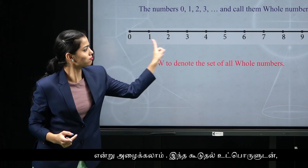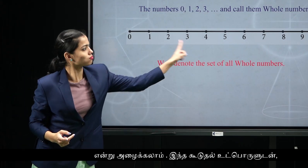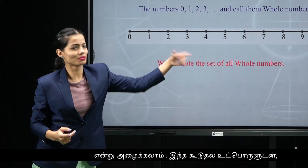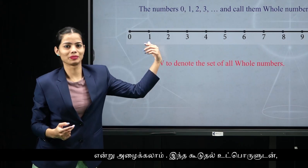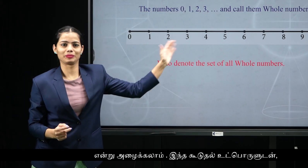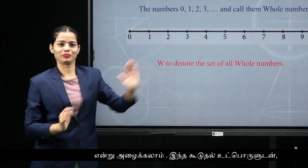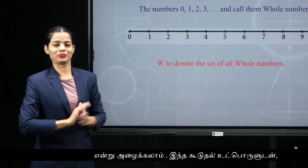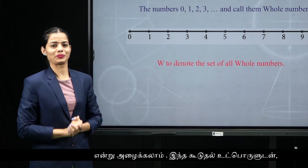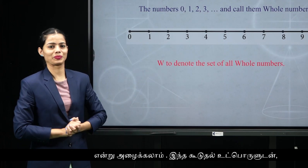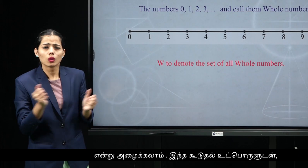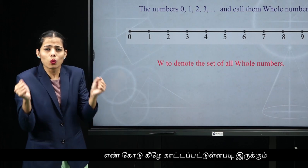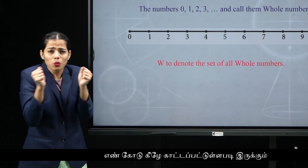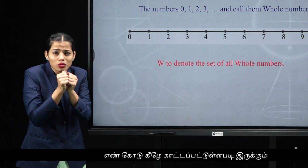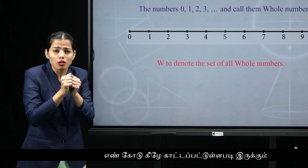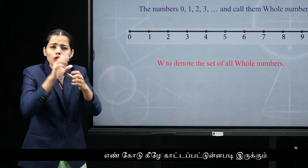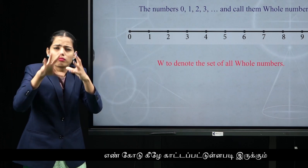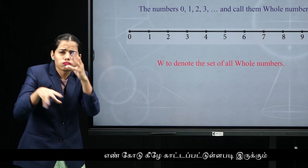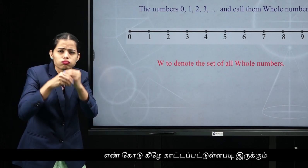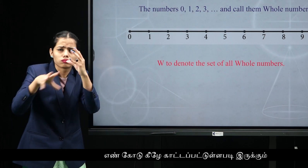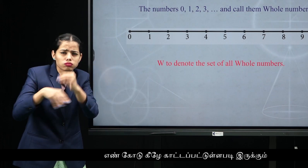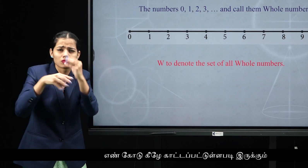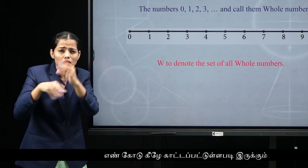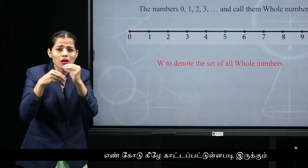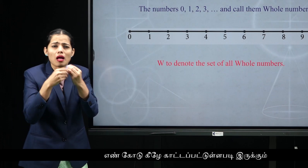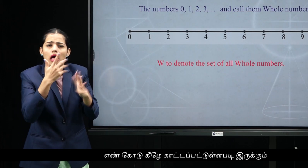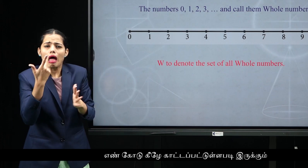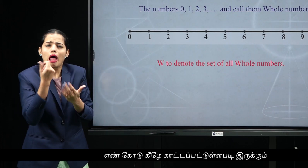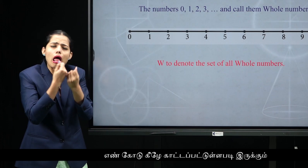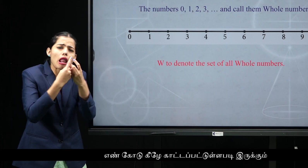இந்த கூடுதல் உட்பொருளுடன் எண்கோடு கீழே காட்டப்பட்டுள்ளபடி இருக்கும்.